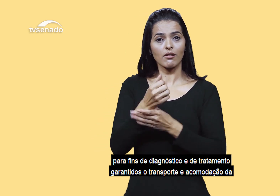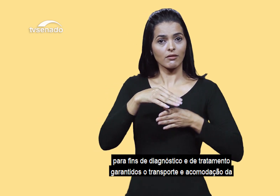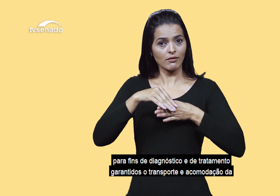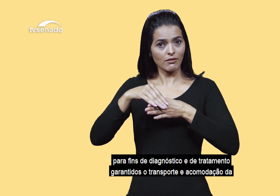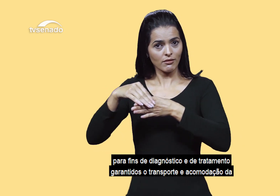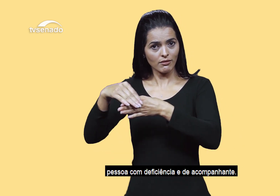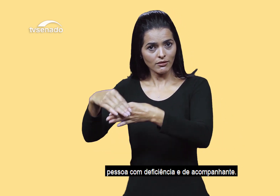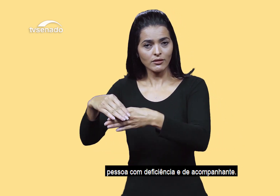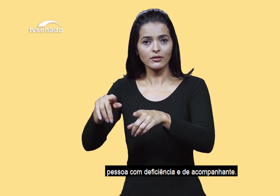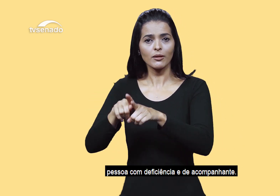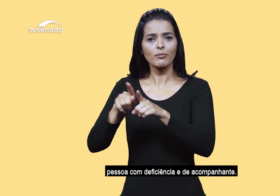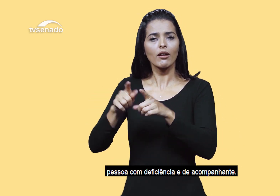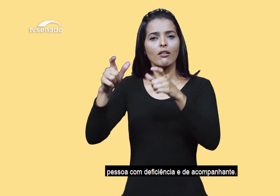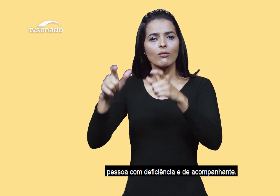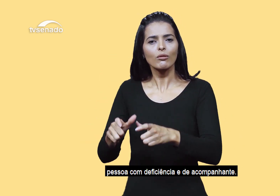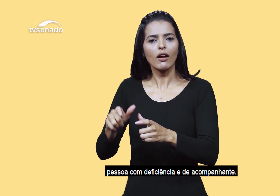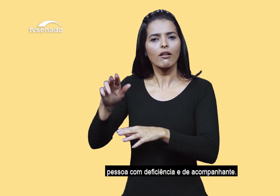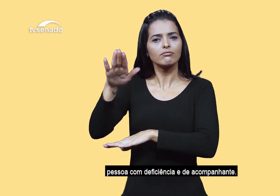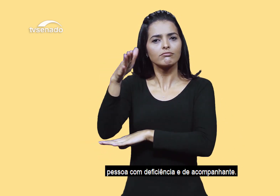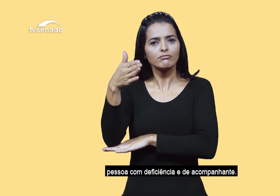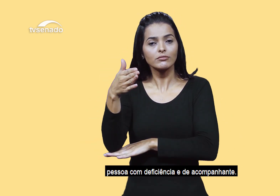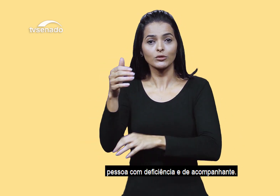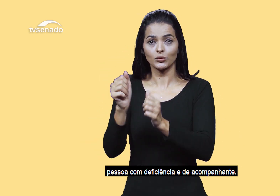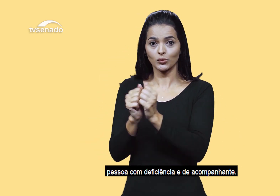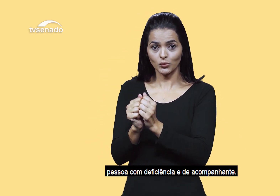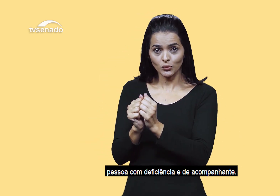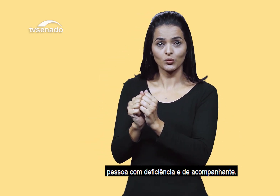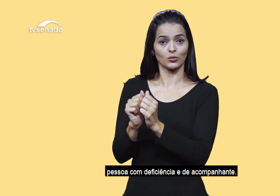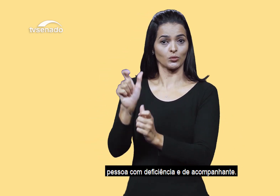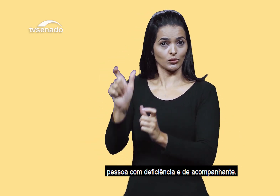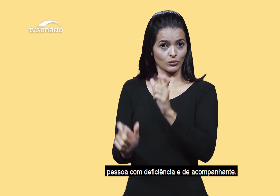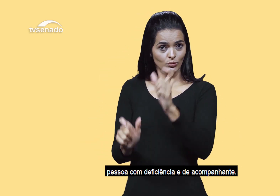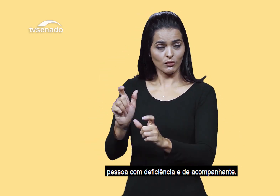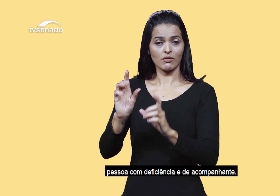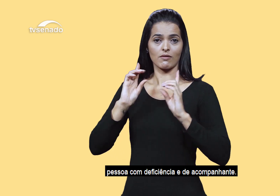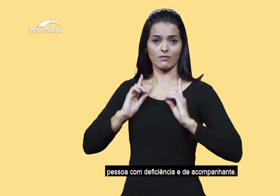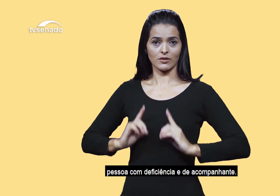e a acomodação da pessoa com deficiência e de acompanhante.